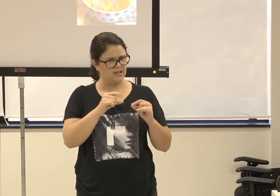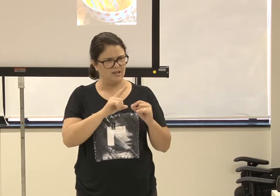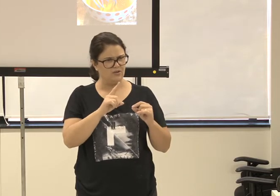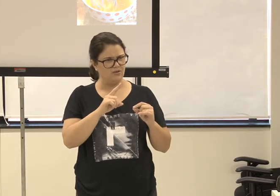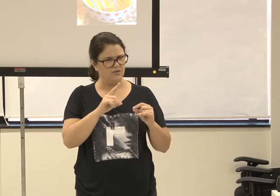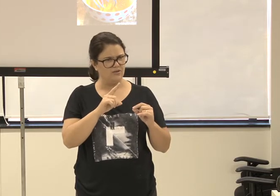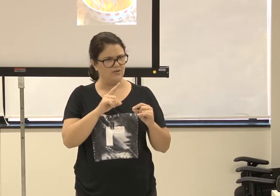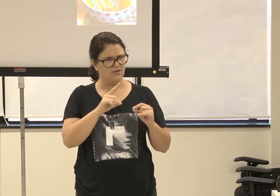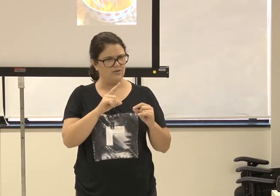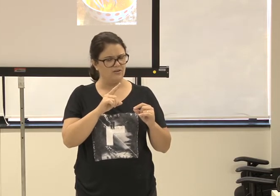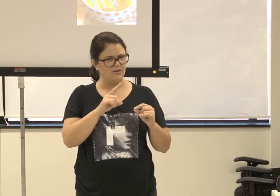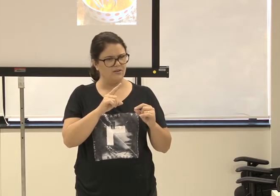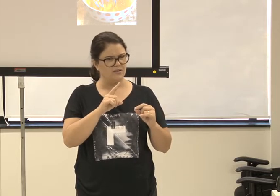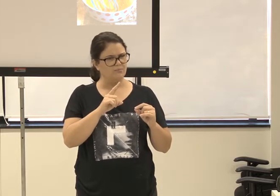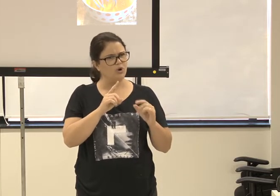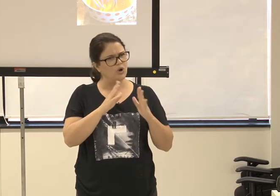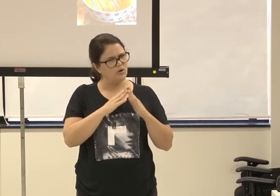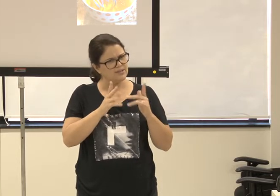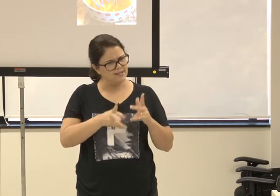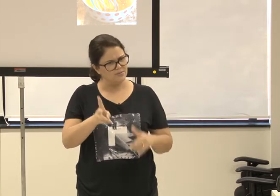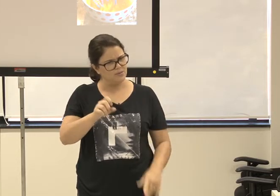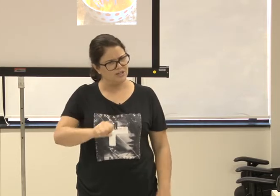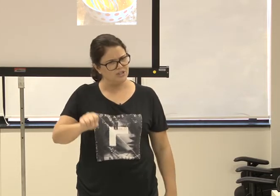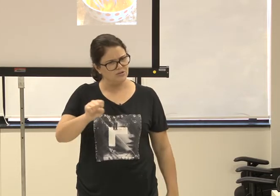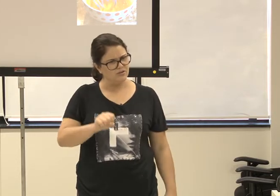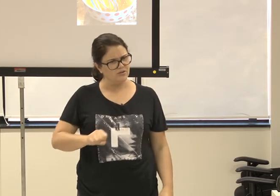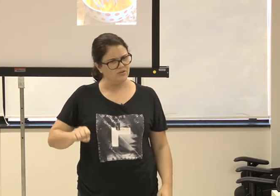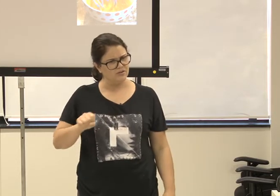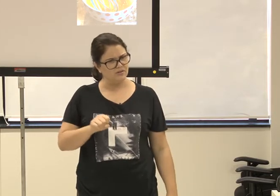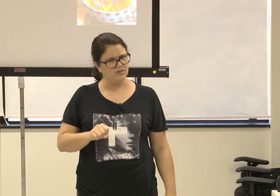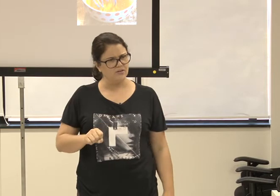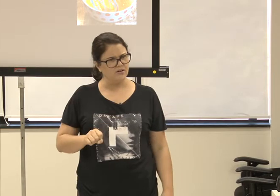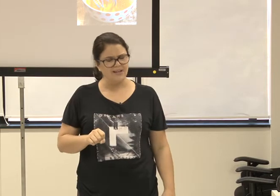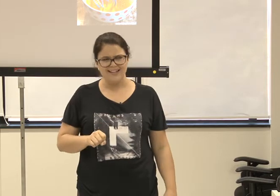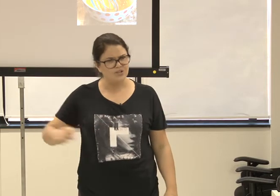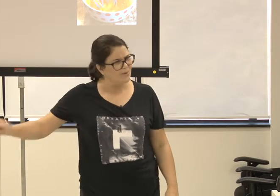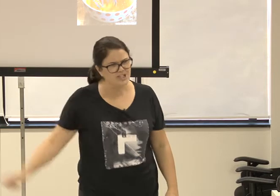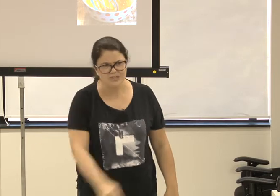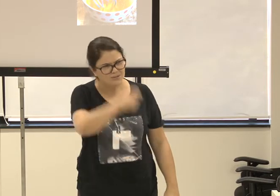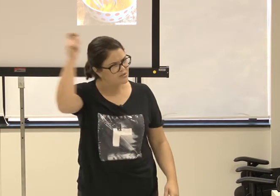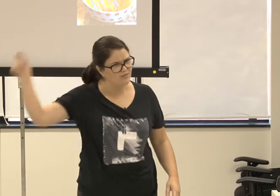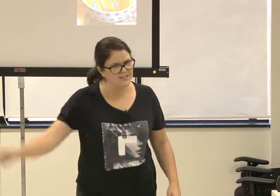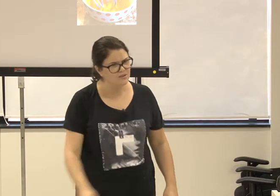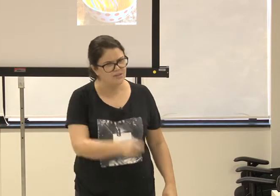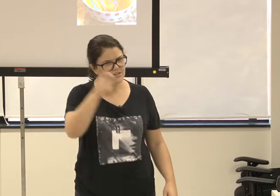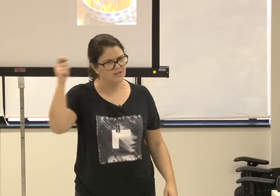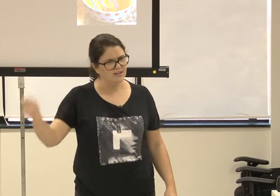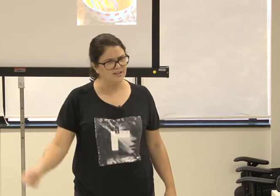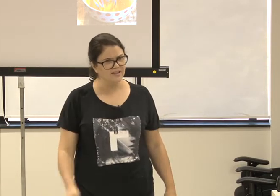Não. Morou onde? Sempre Sobradinho? E Sobradinho as pessoas não faziam isso.